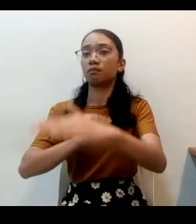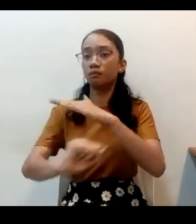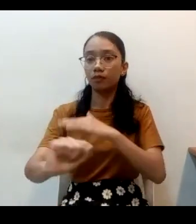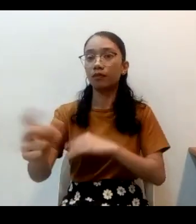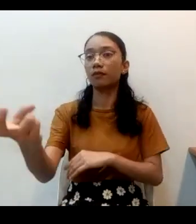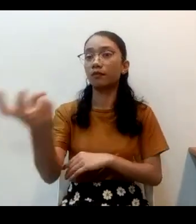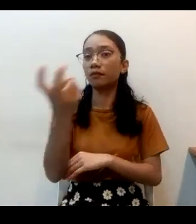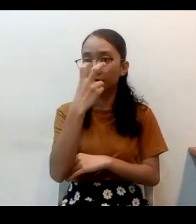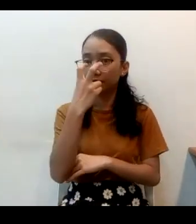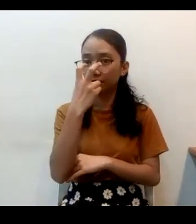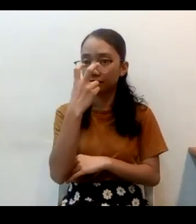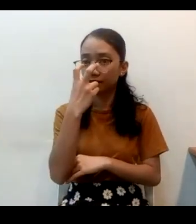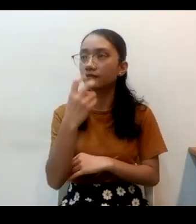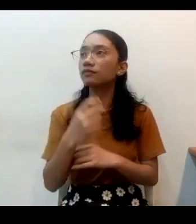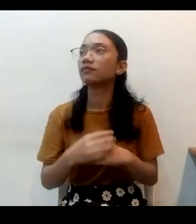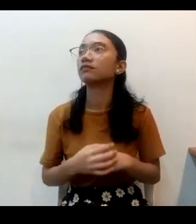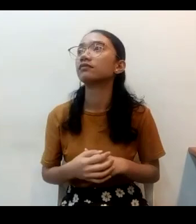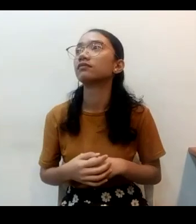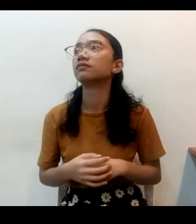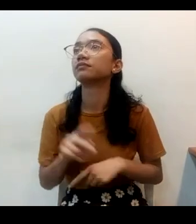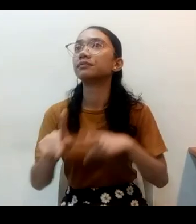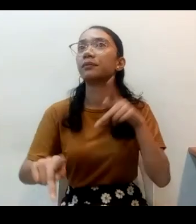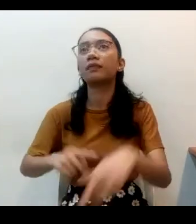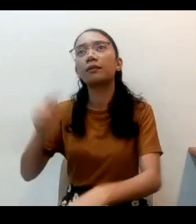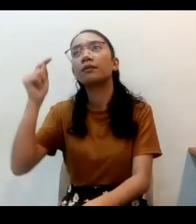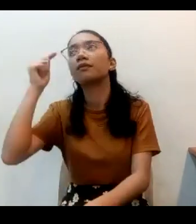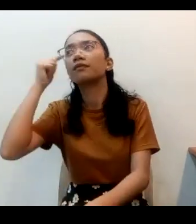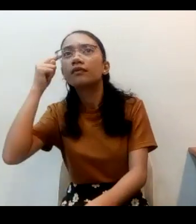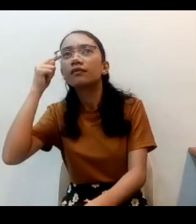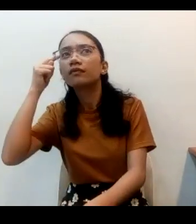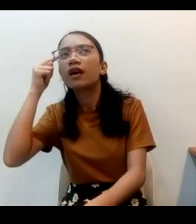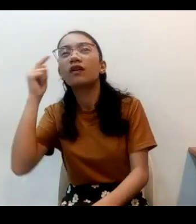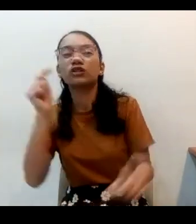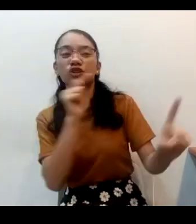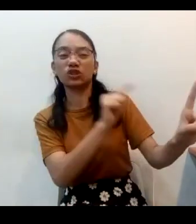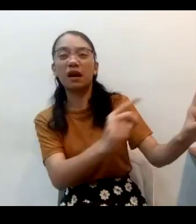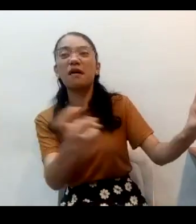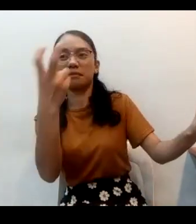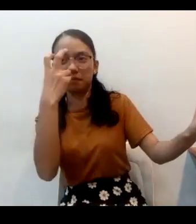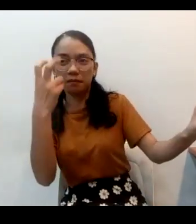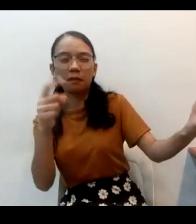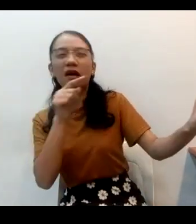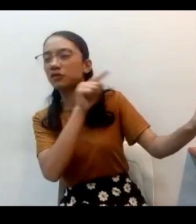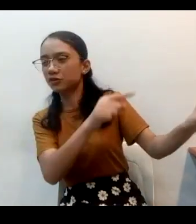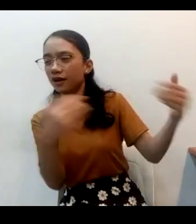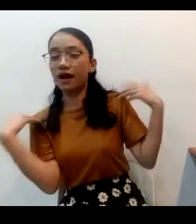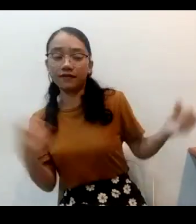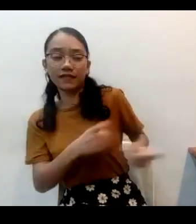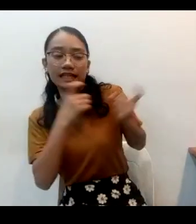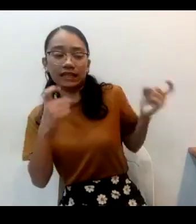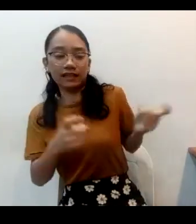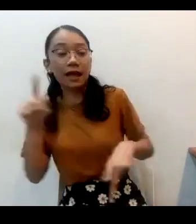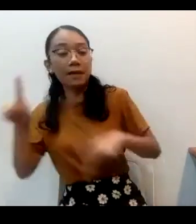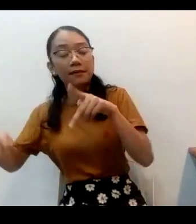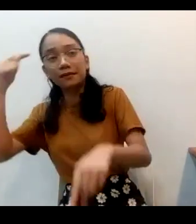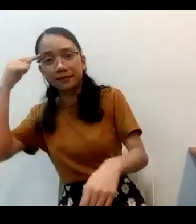blind, people thought they have a sin. That's why they are disabled person. Sa panahon po na